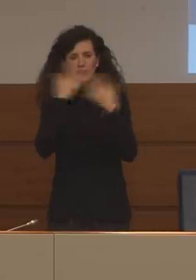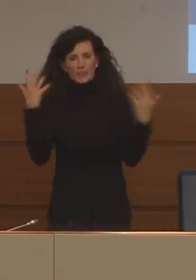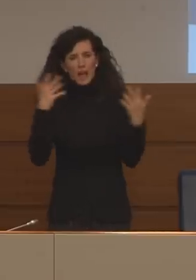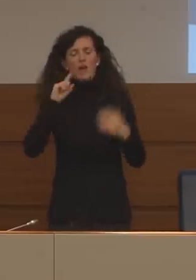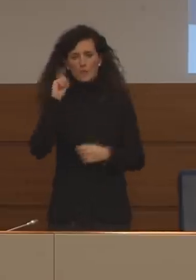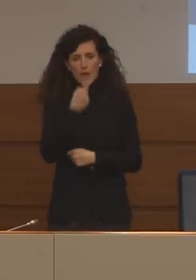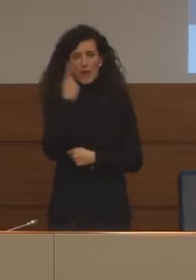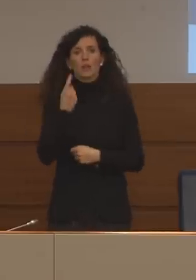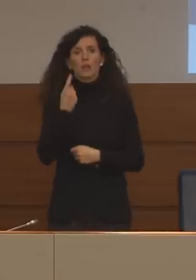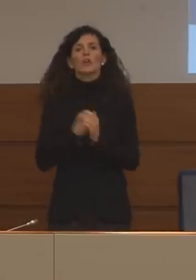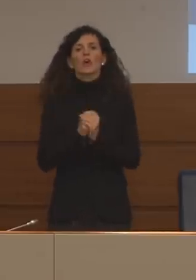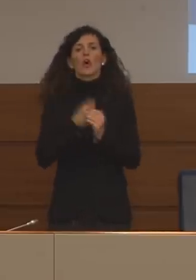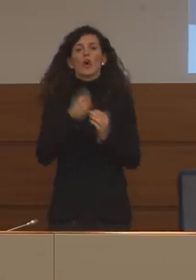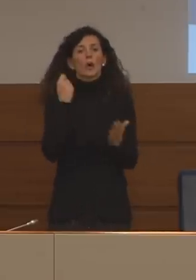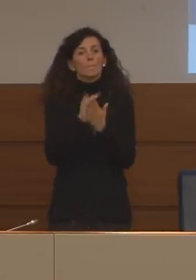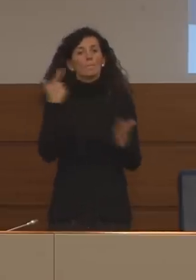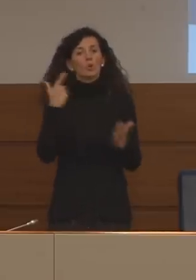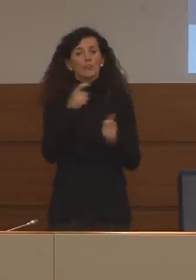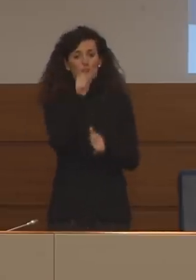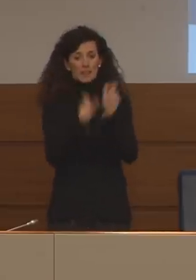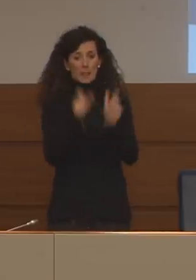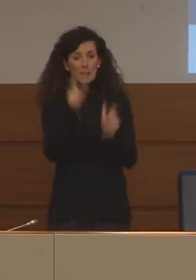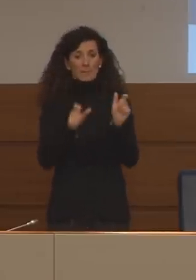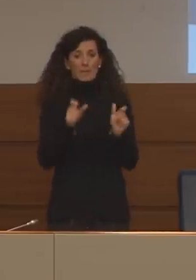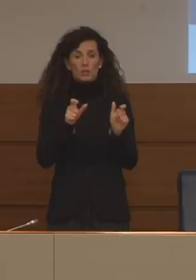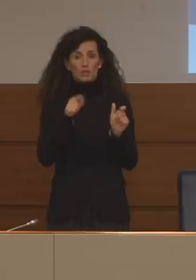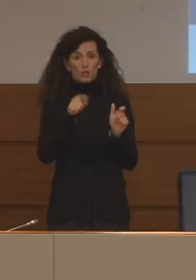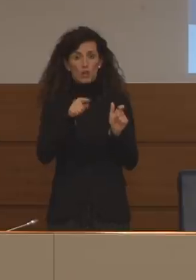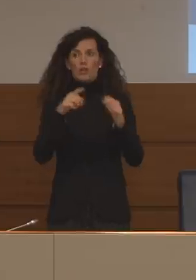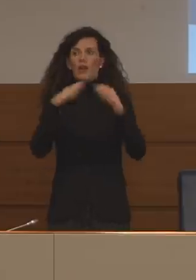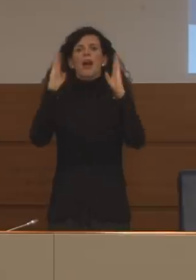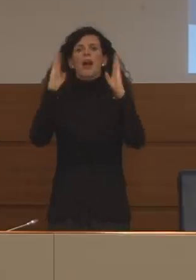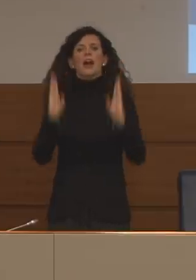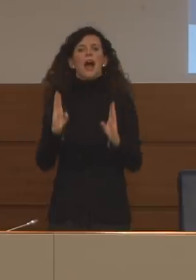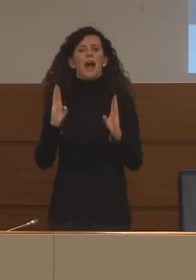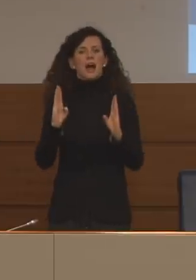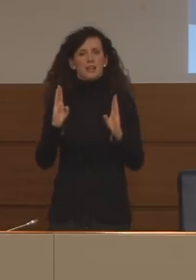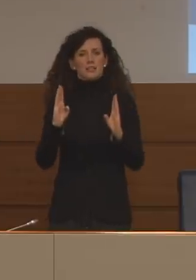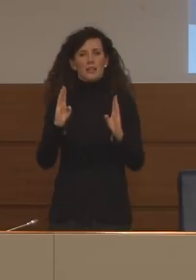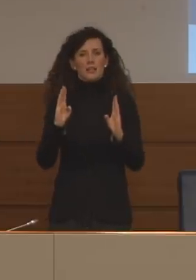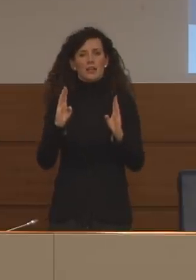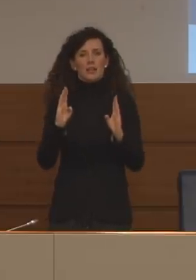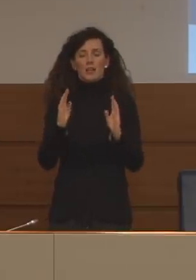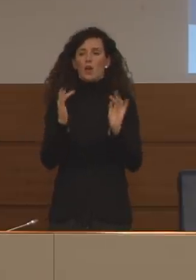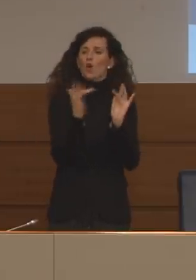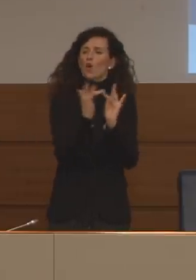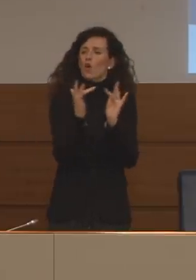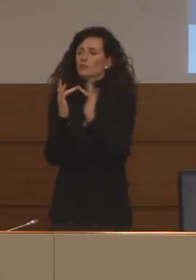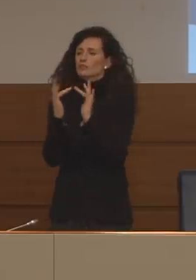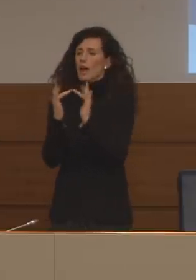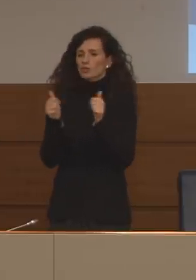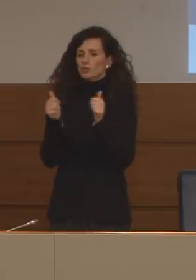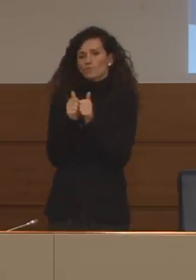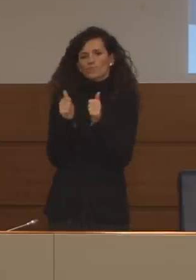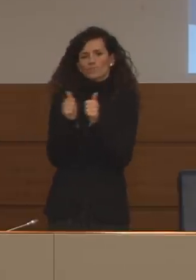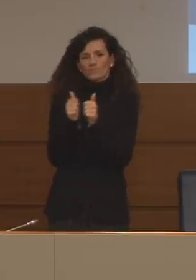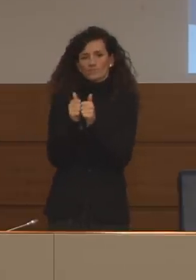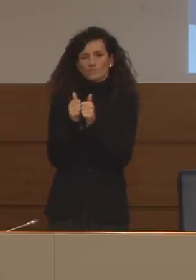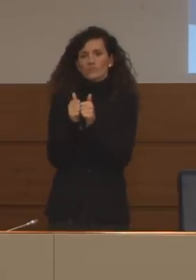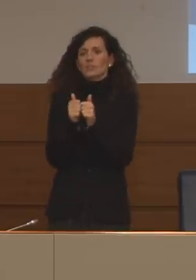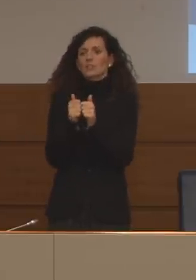per le persone che sono in a casa perché contatti stretti di persona positiva